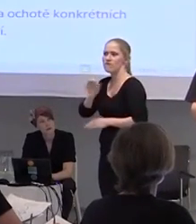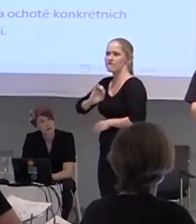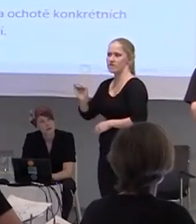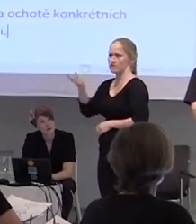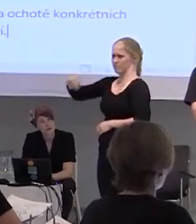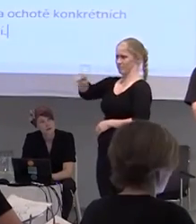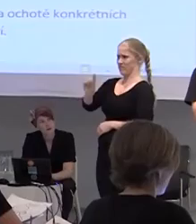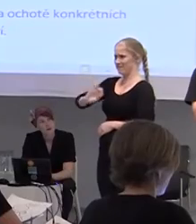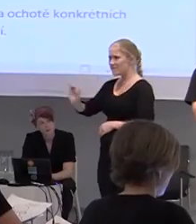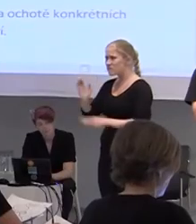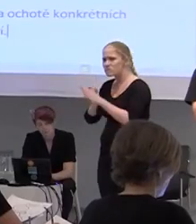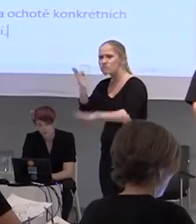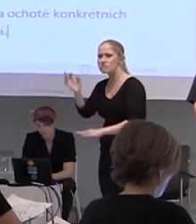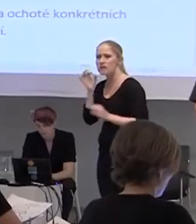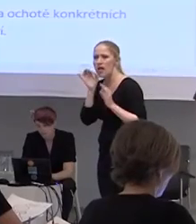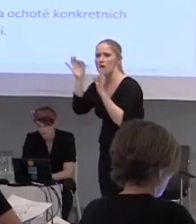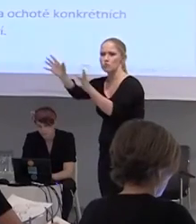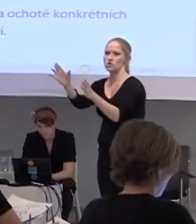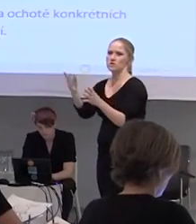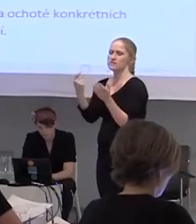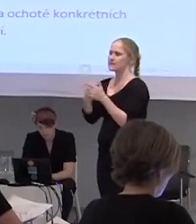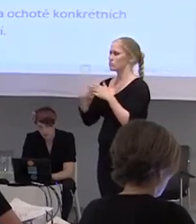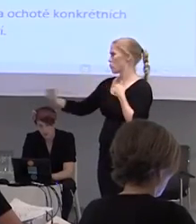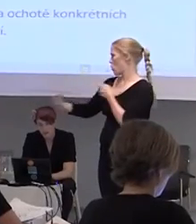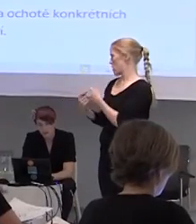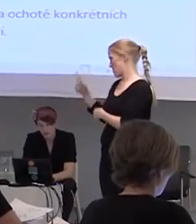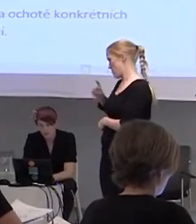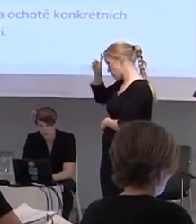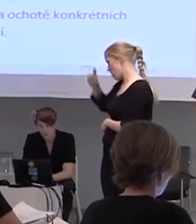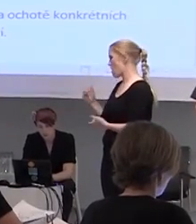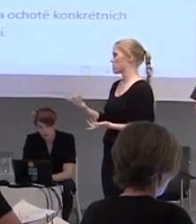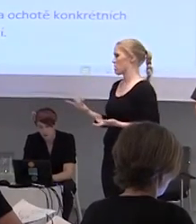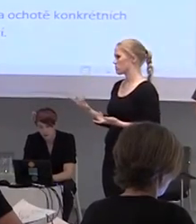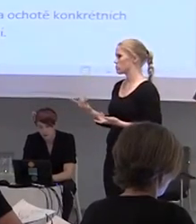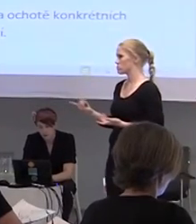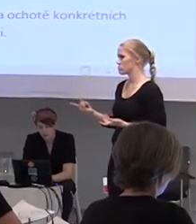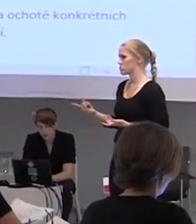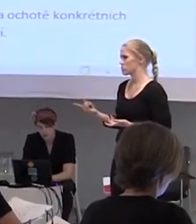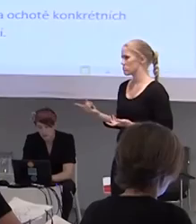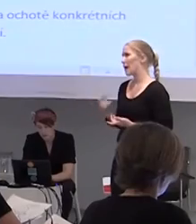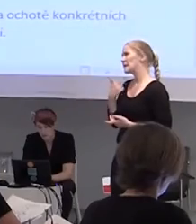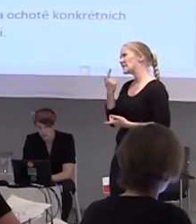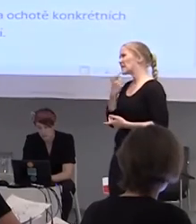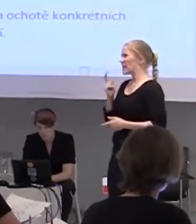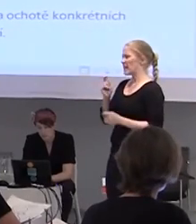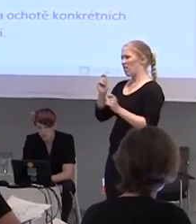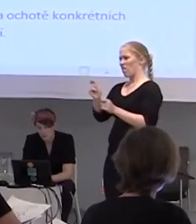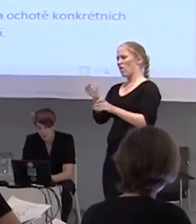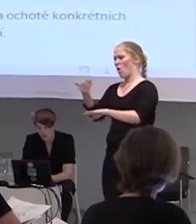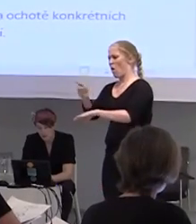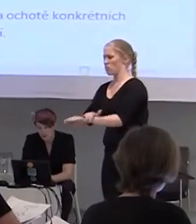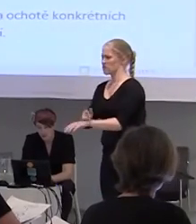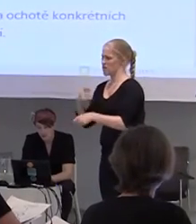že nám funguje, je spolupráce s rodiči. Nechtěli jsme to nazvat přímo obecnou spoluprací, ale spíš